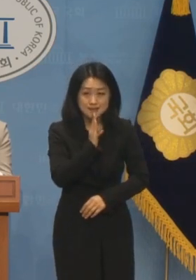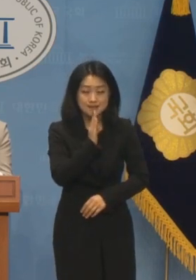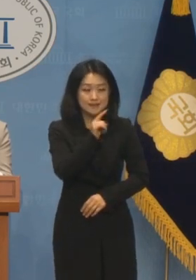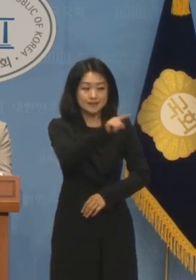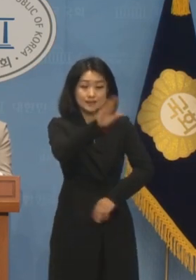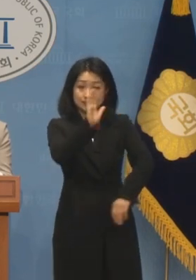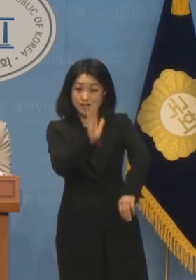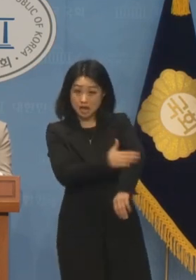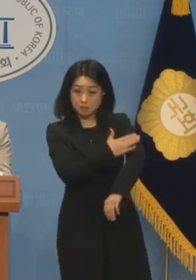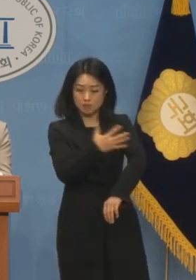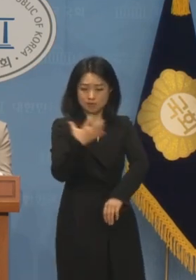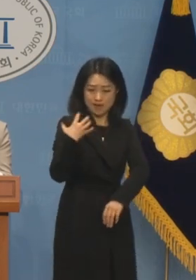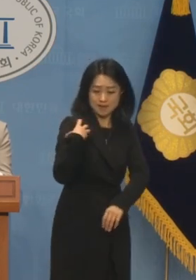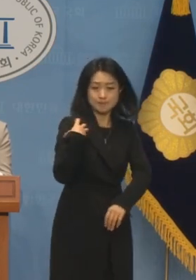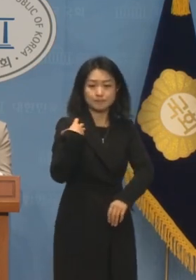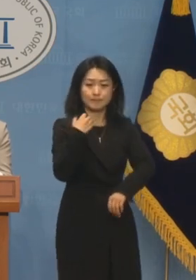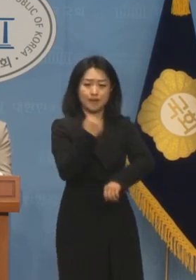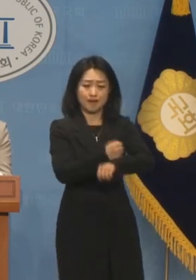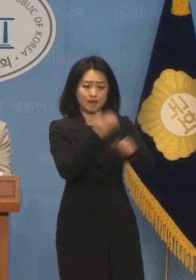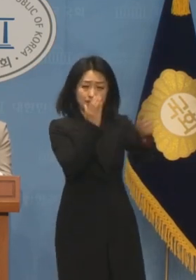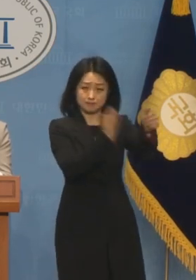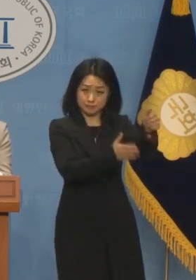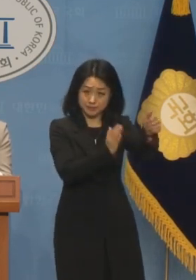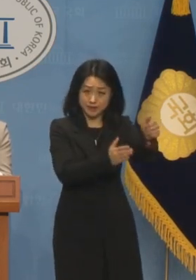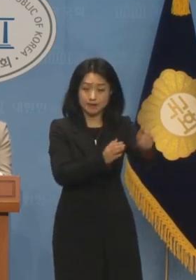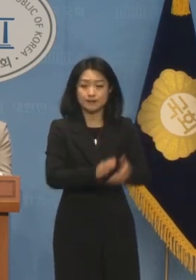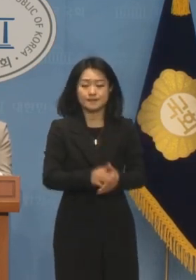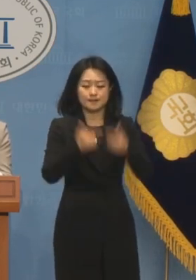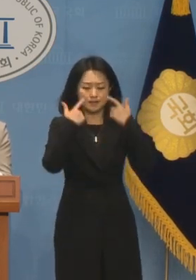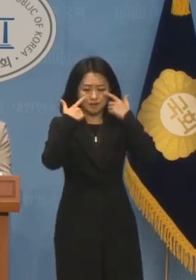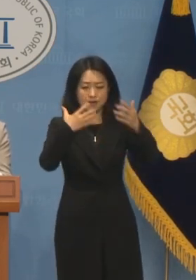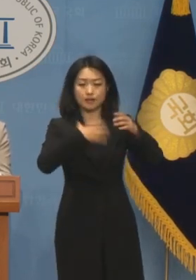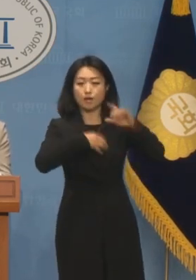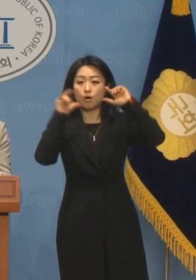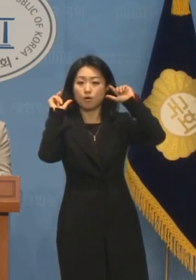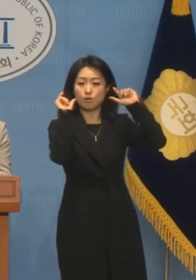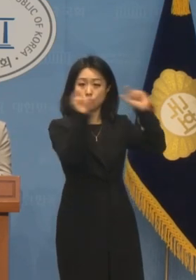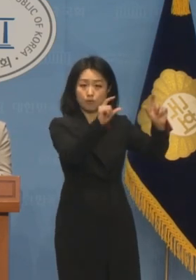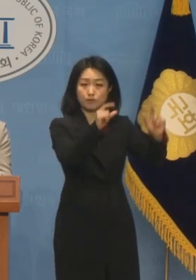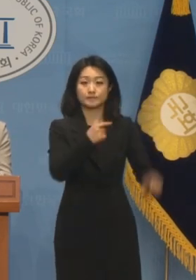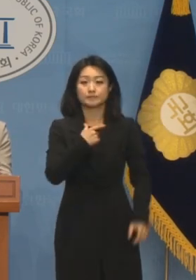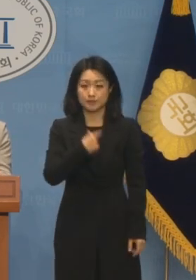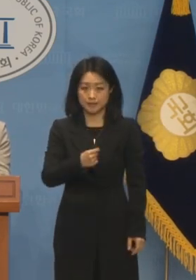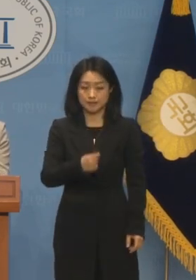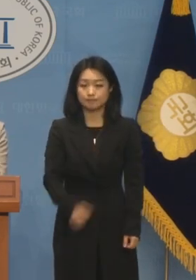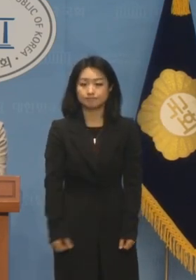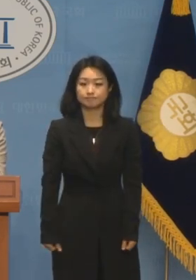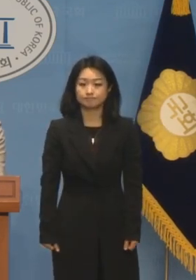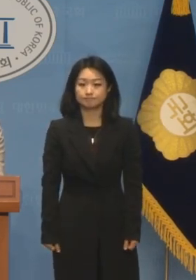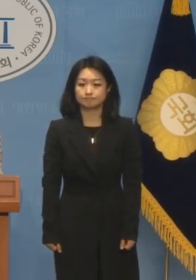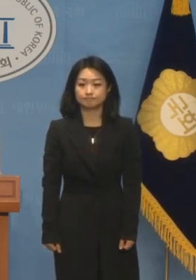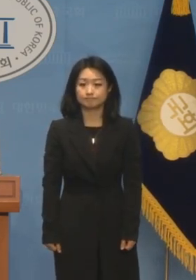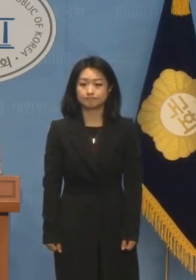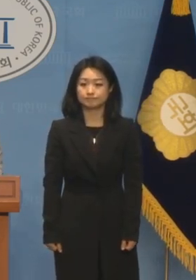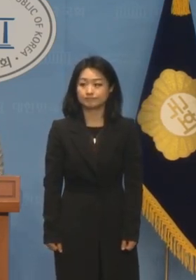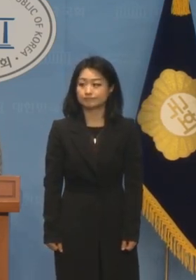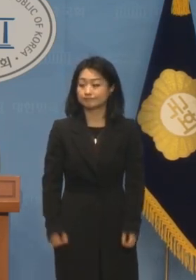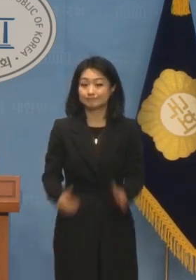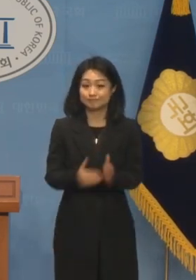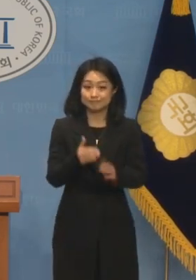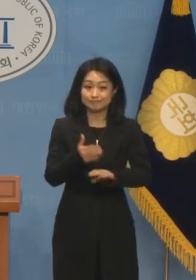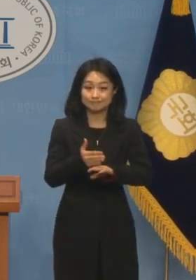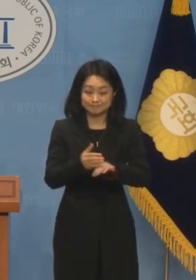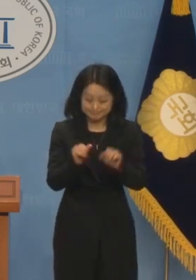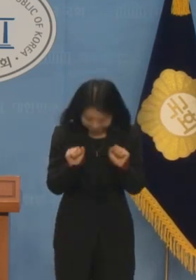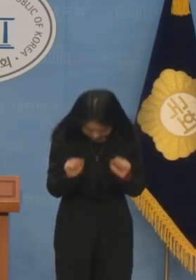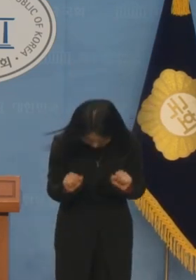그 책임을 져야 할 것임을 다시 한번 분명히 경고합니다.